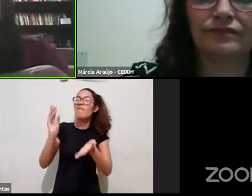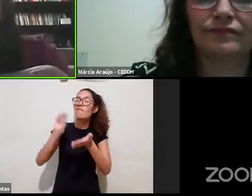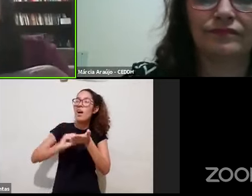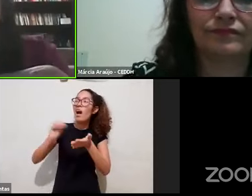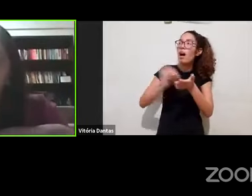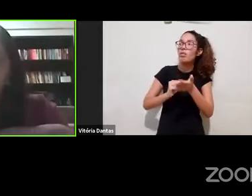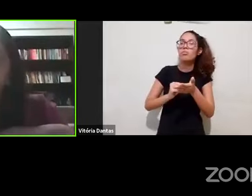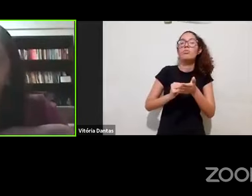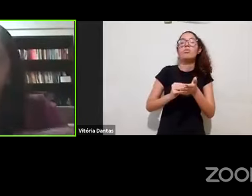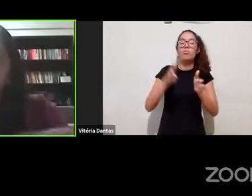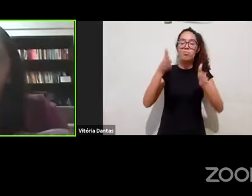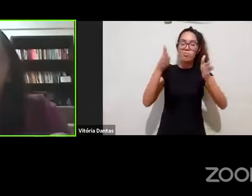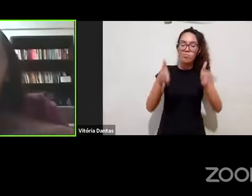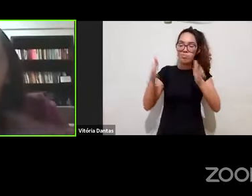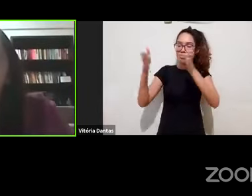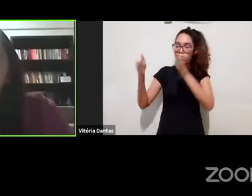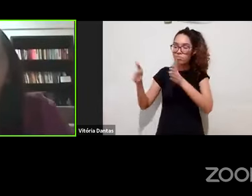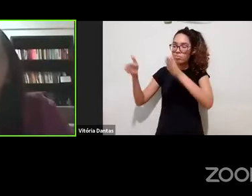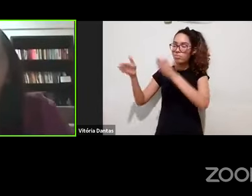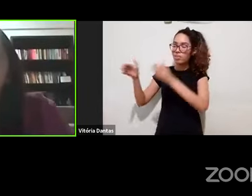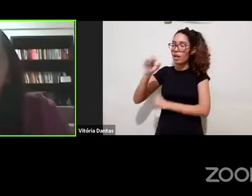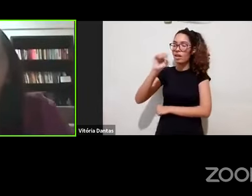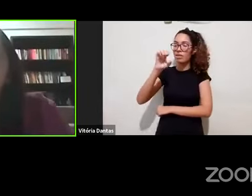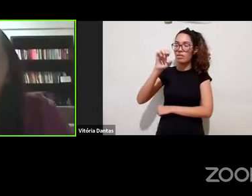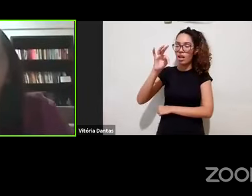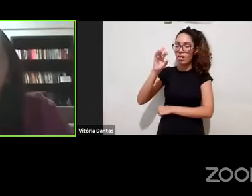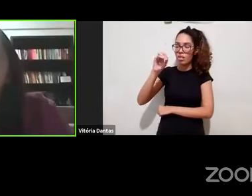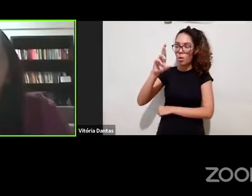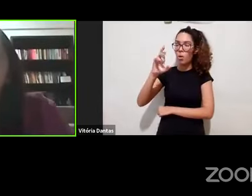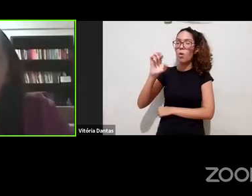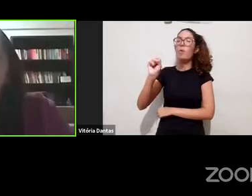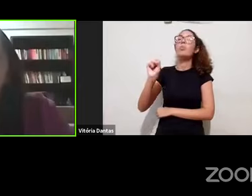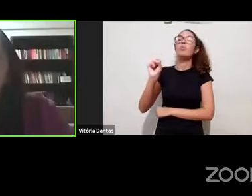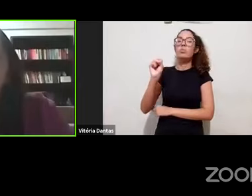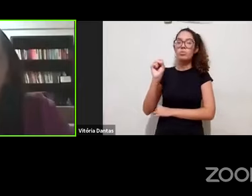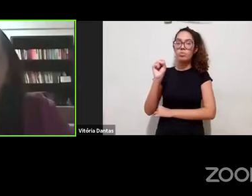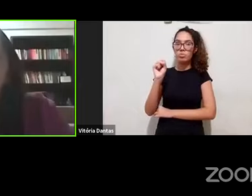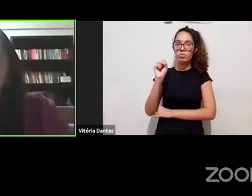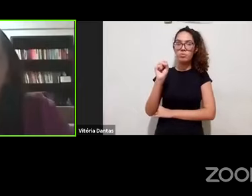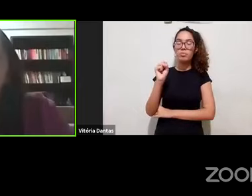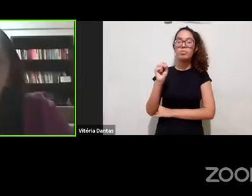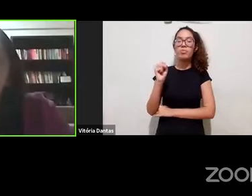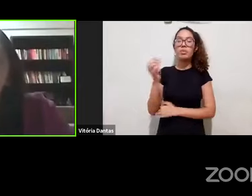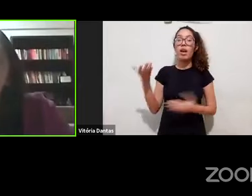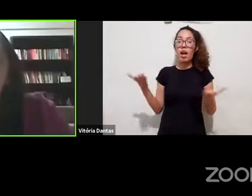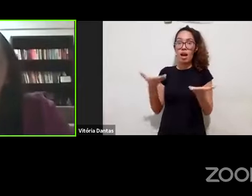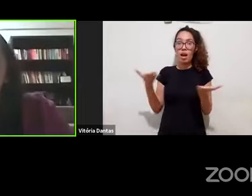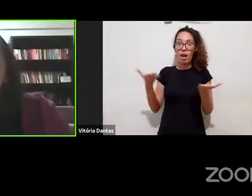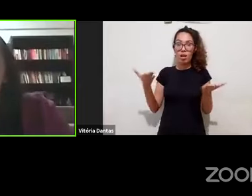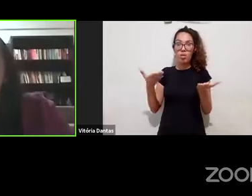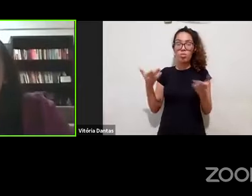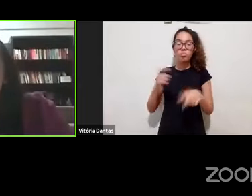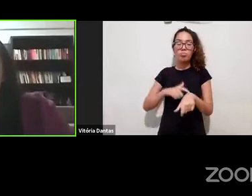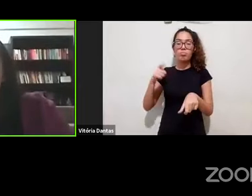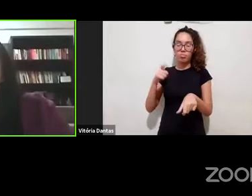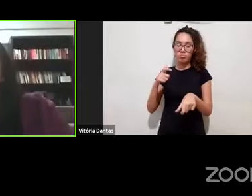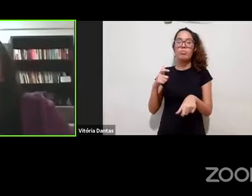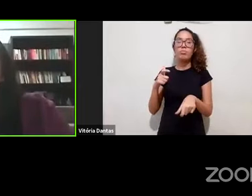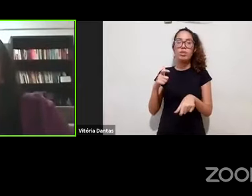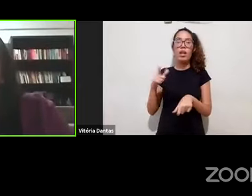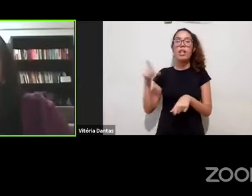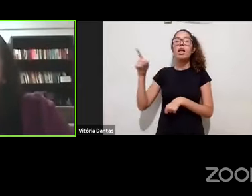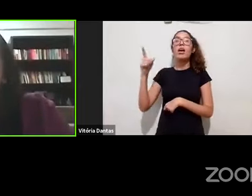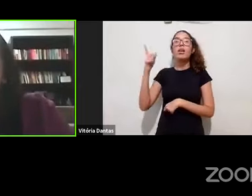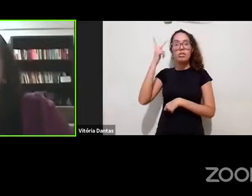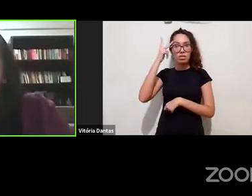setores da atenção básica para organizações sociais, e aí a mais recente aí é uma fundação, inclusive, de São Paulo, chamada